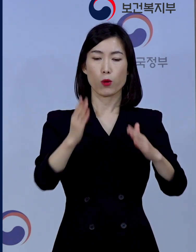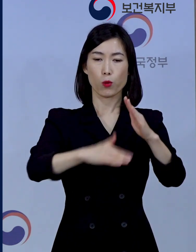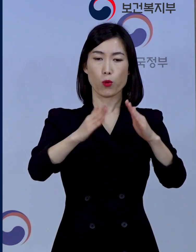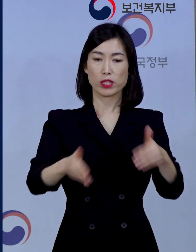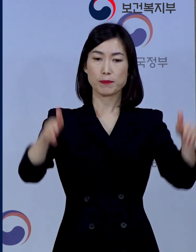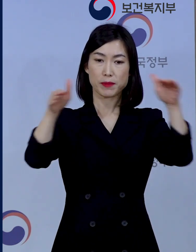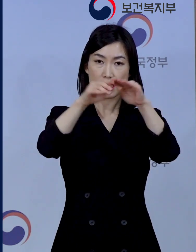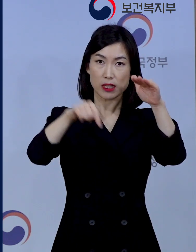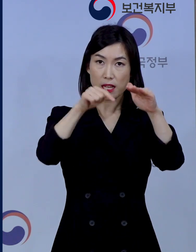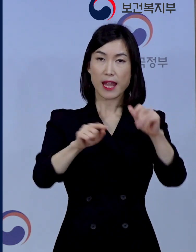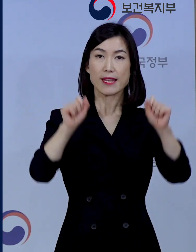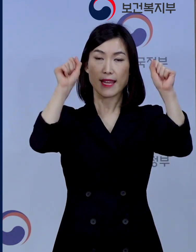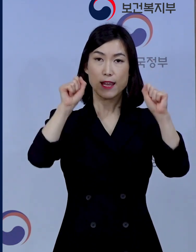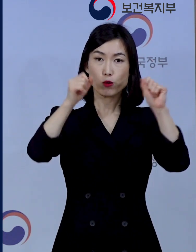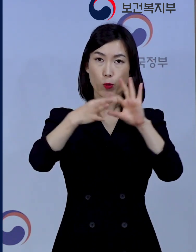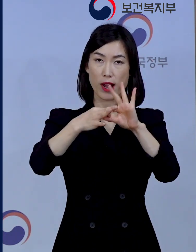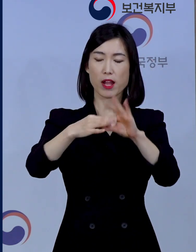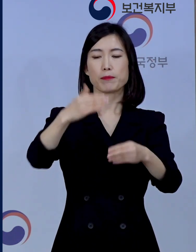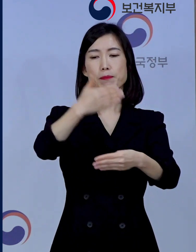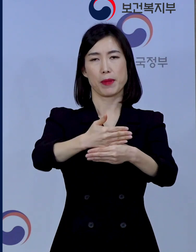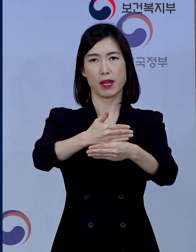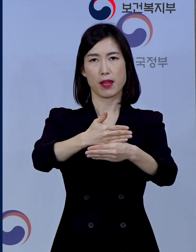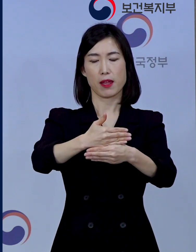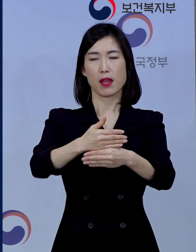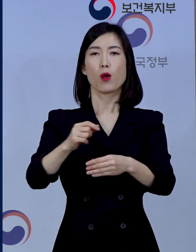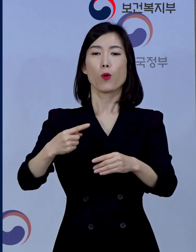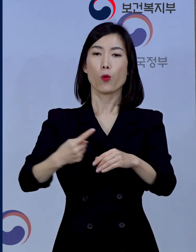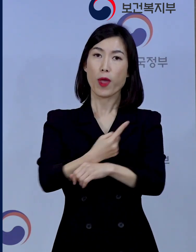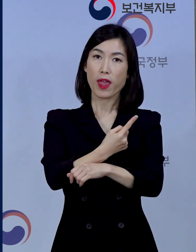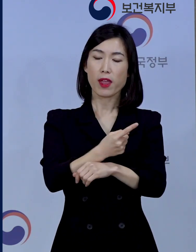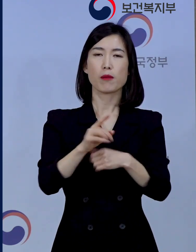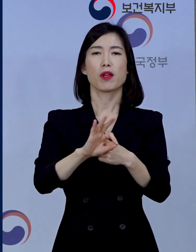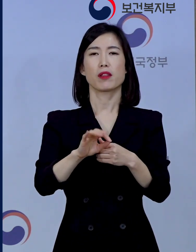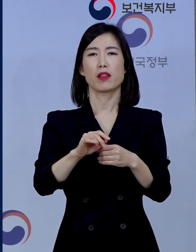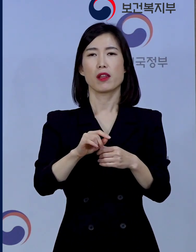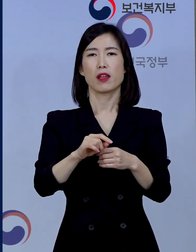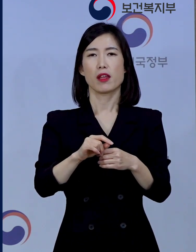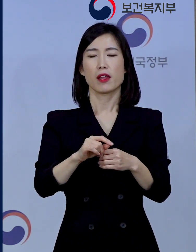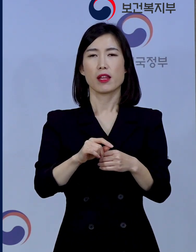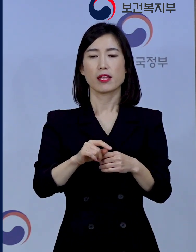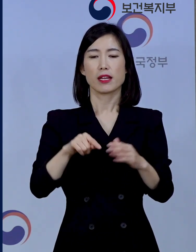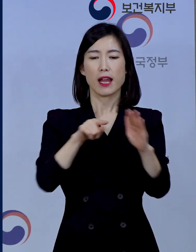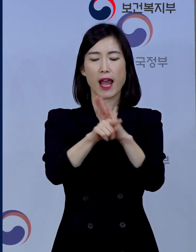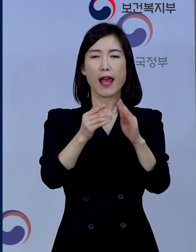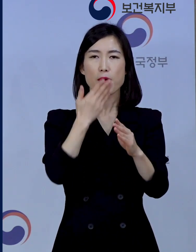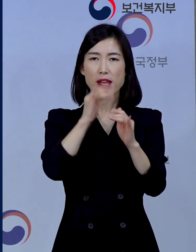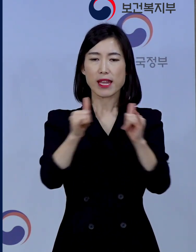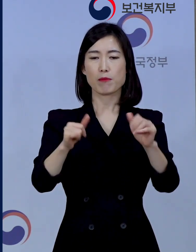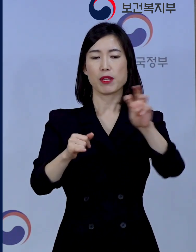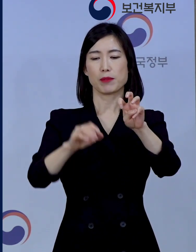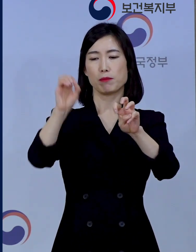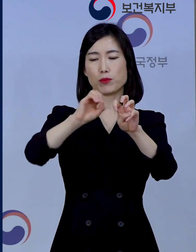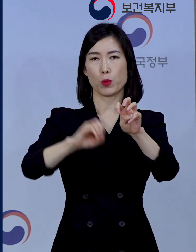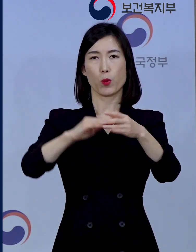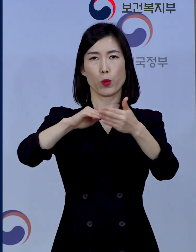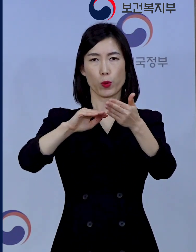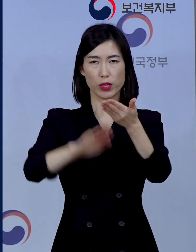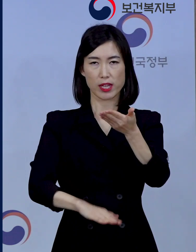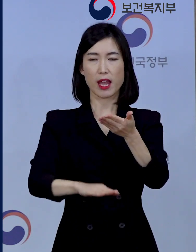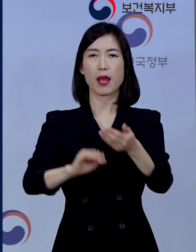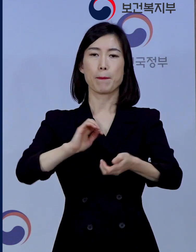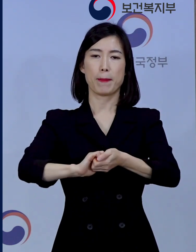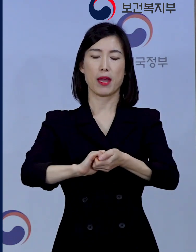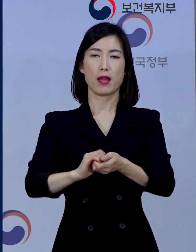국공립시설 중 체육시설은 운영을 중단하고 이외의 시설은 이용 인원을 30% 이내로 제한합니다.